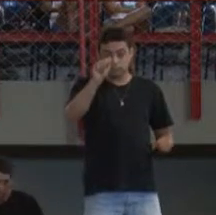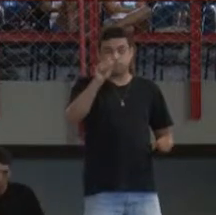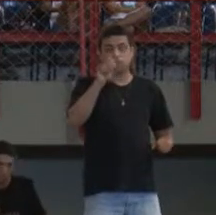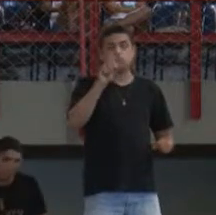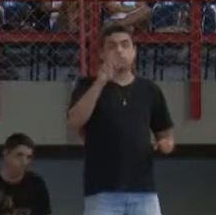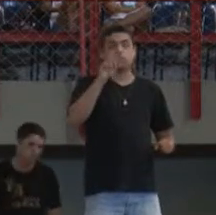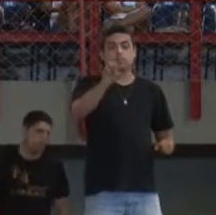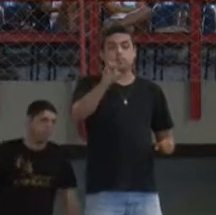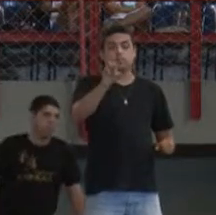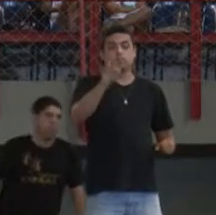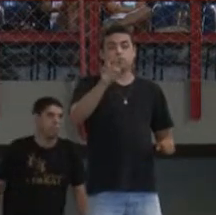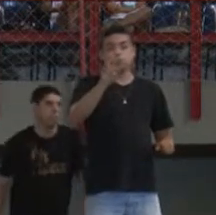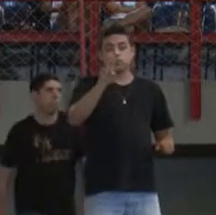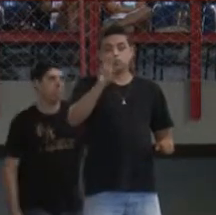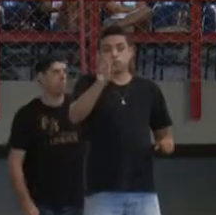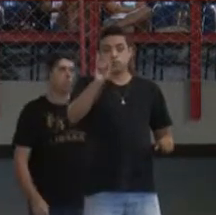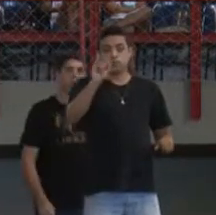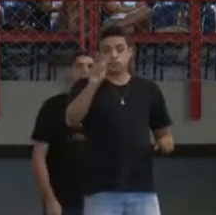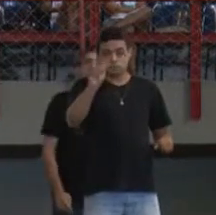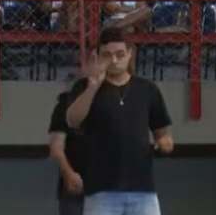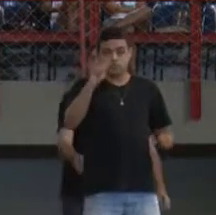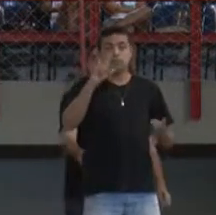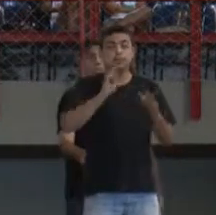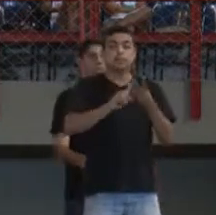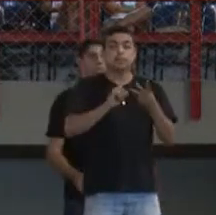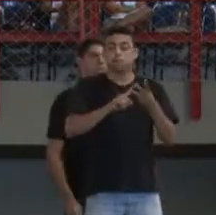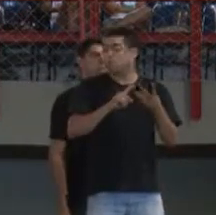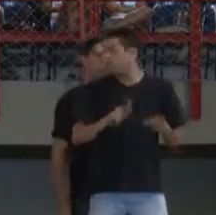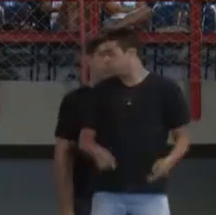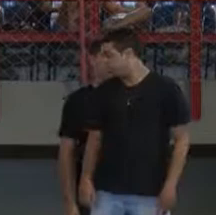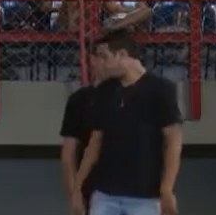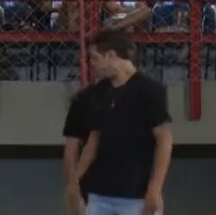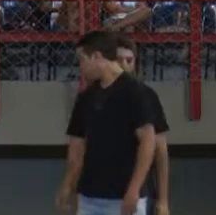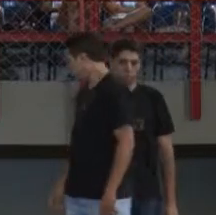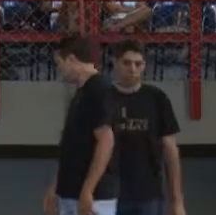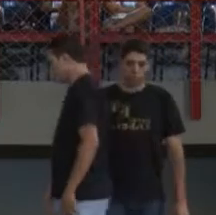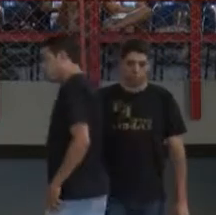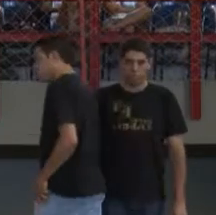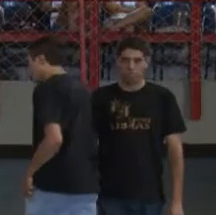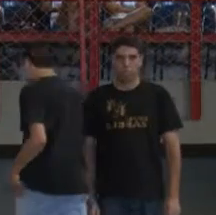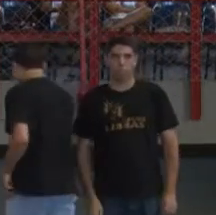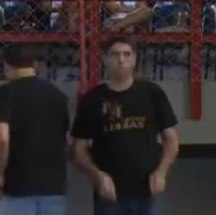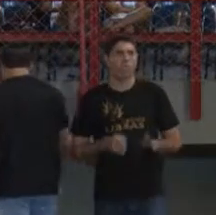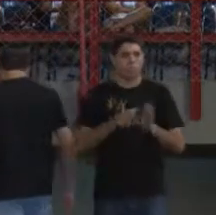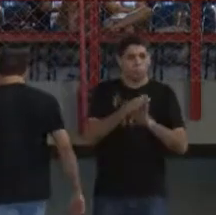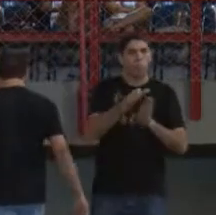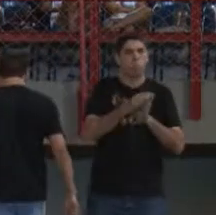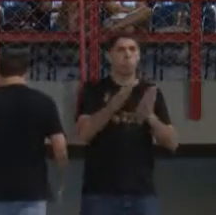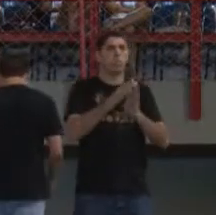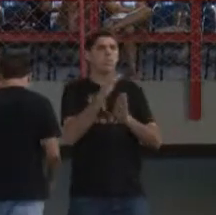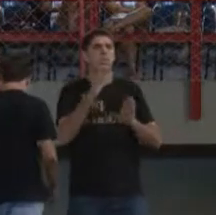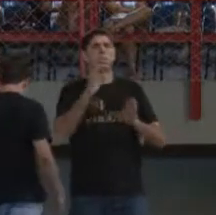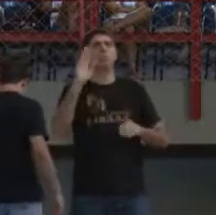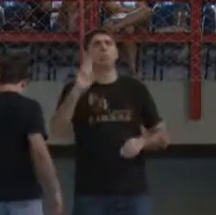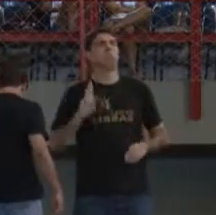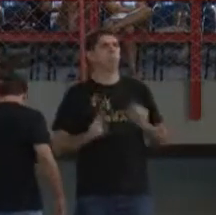S, tá? E tem um conselho religioso. Como é o nome do conselho religioso? Valeu,